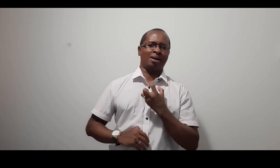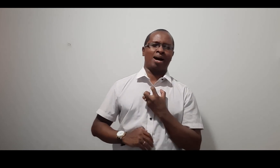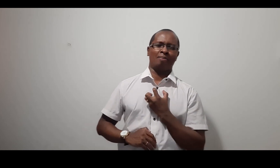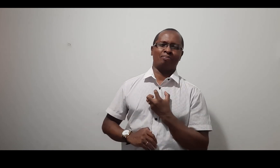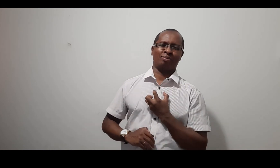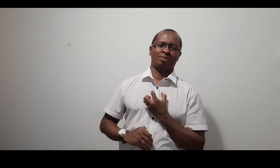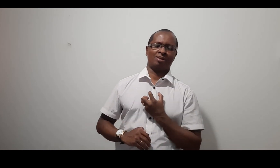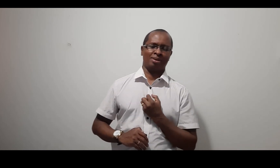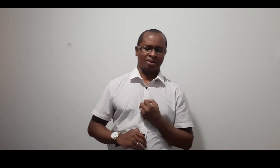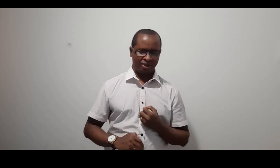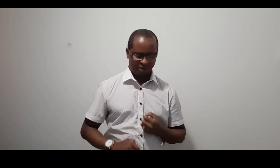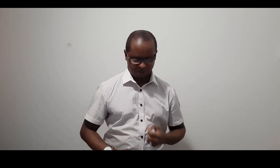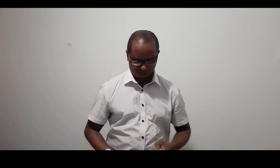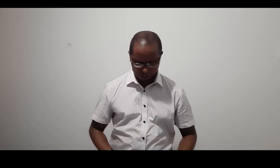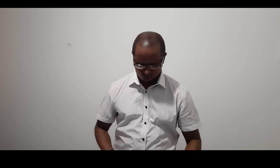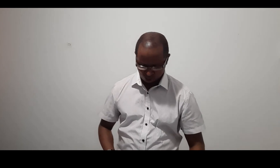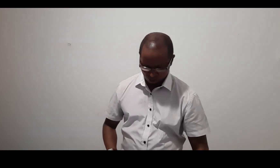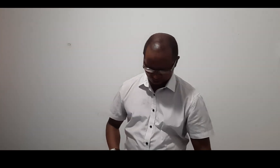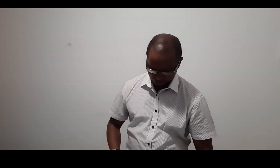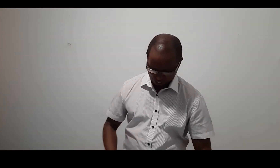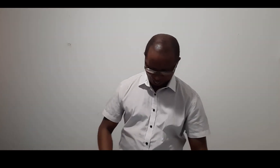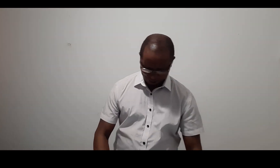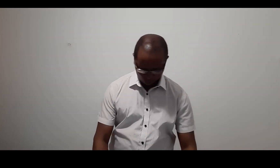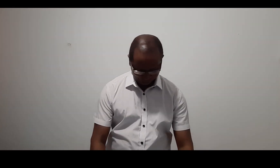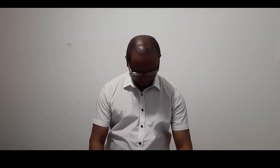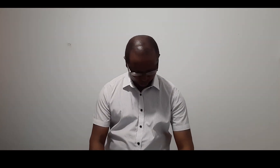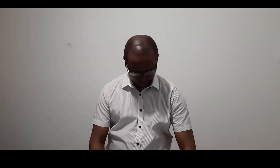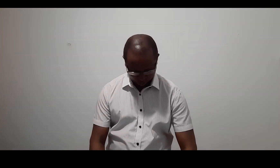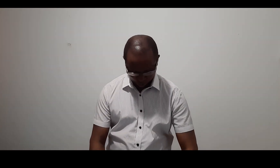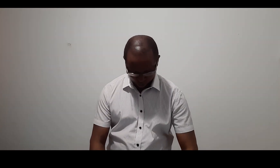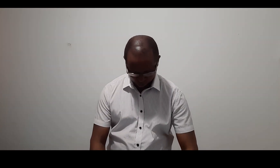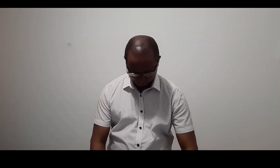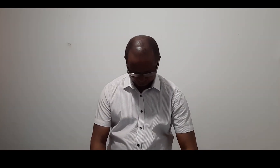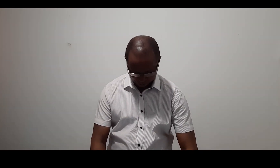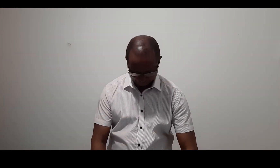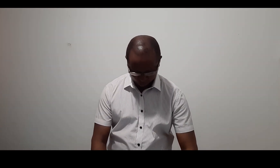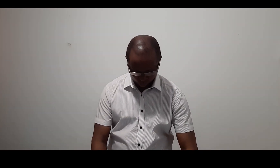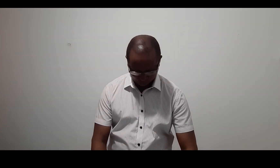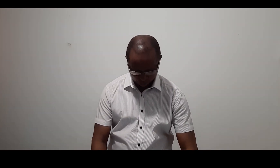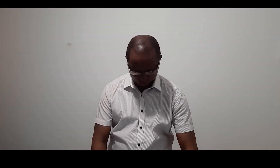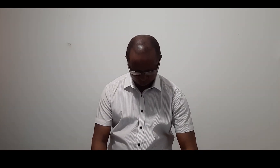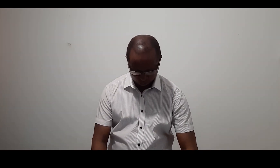aim-piadanana. Zany io ainao meny Jesosy ianao, io kapitoeriny ao amponao,